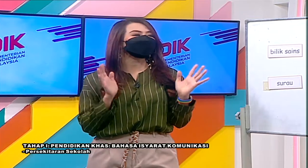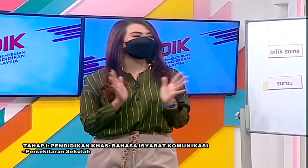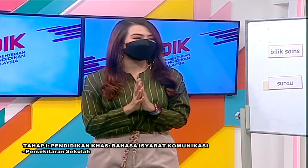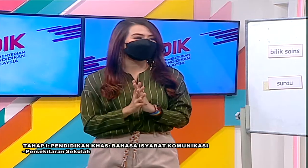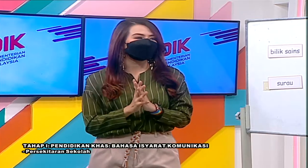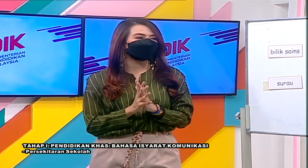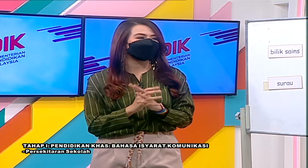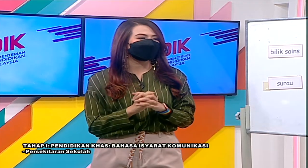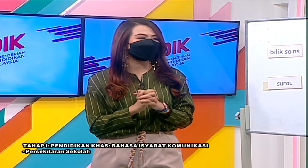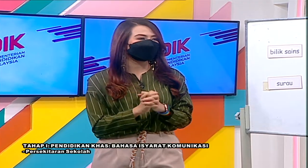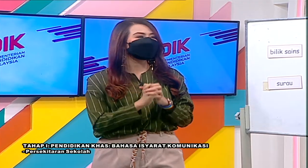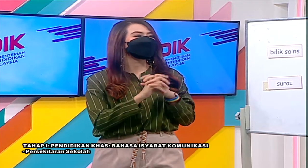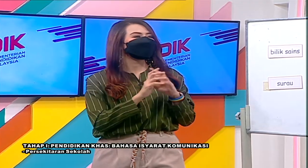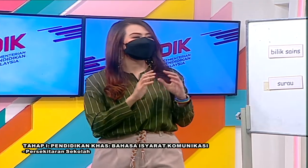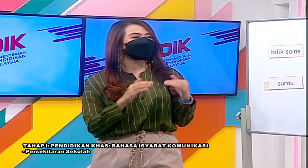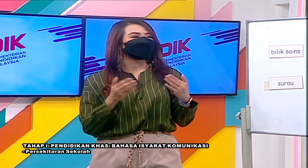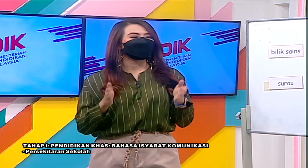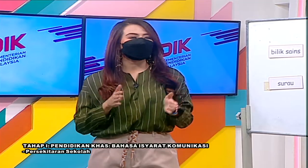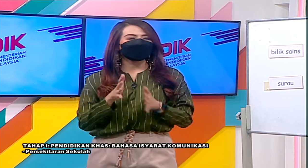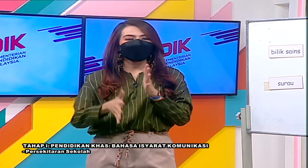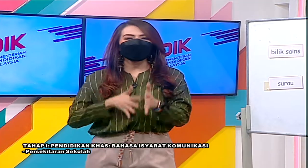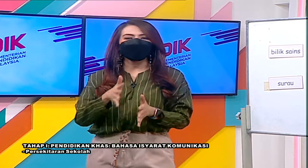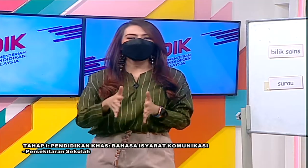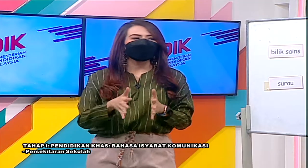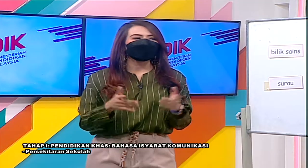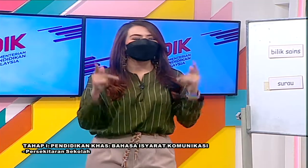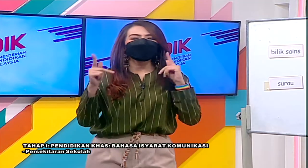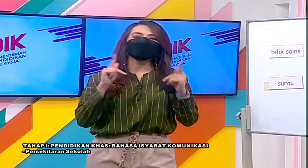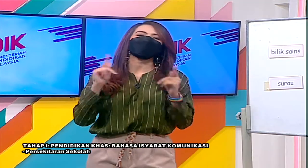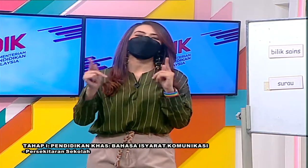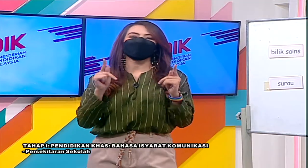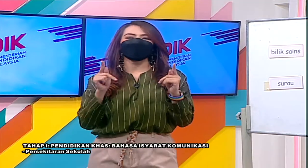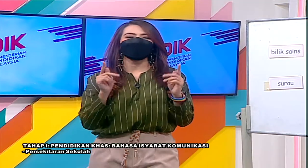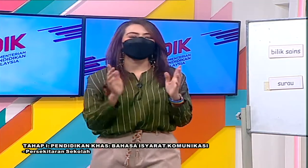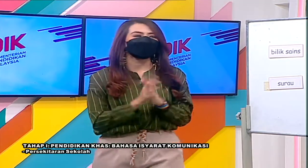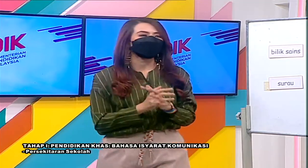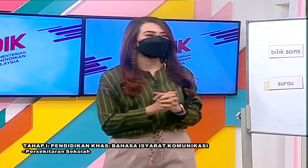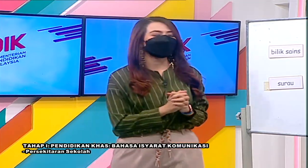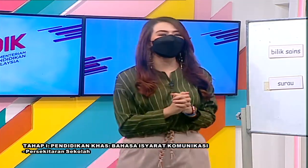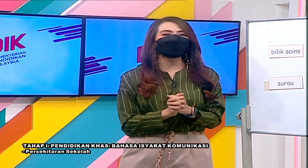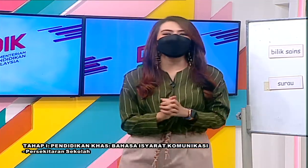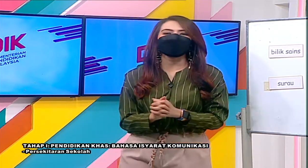pendidikan khas bahasa isyarat. Bahasa isyarat. Bahasa isyarat. Komunikasi. Komunikasi. Betul. Okey, topiknya